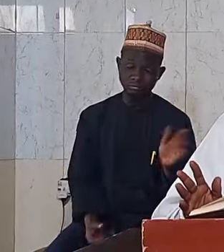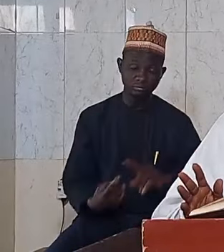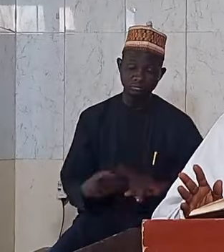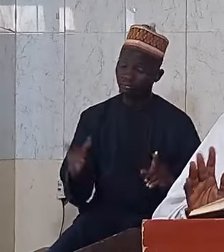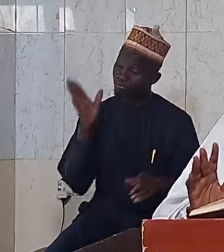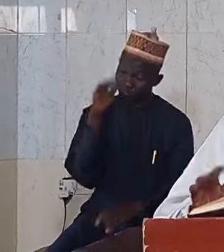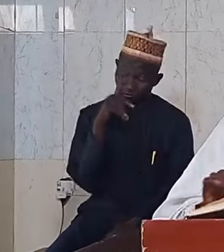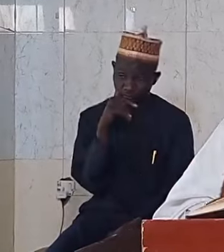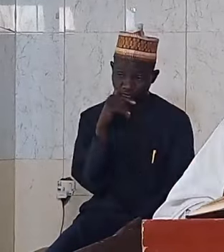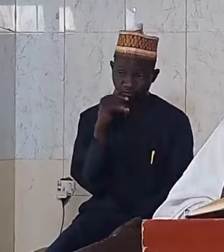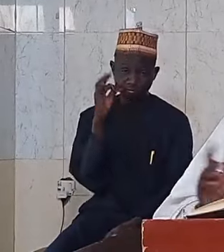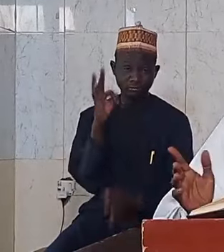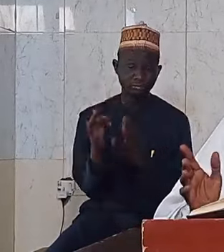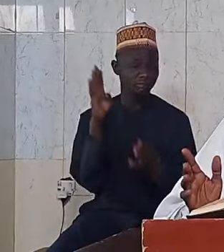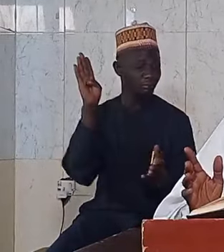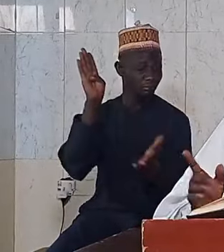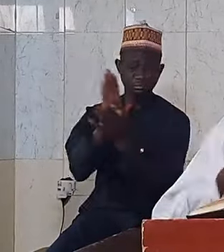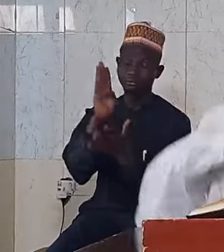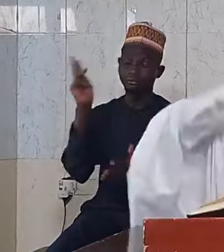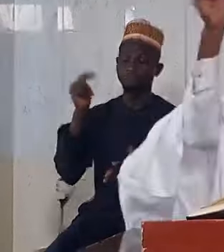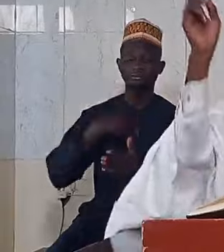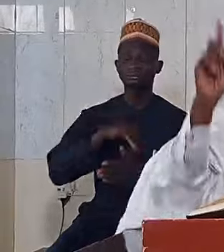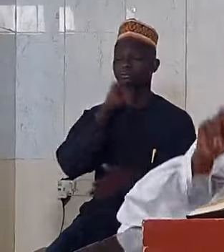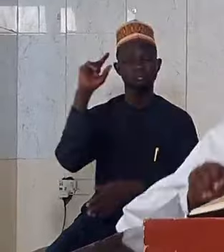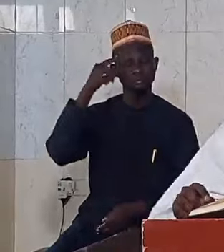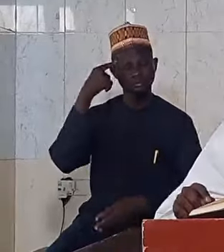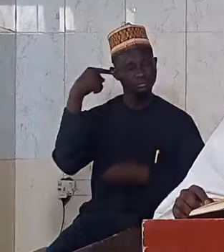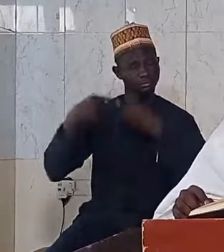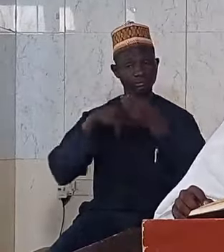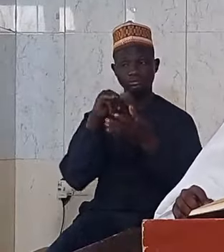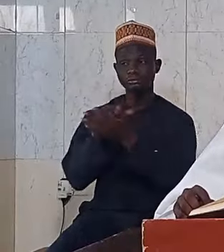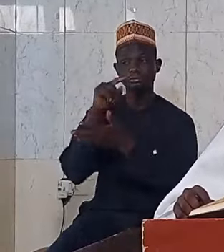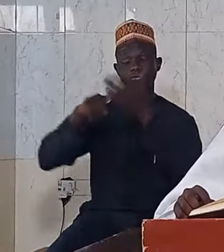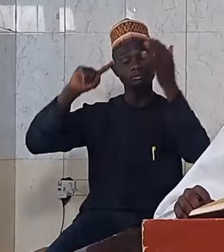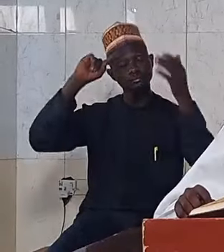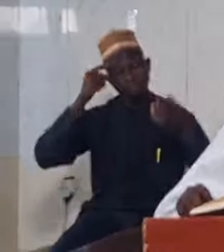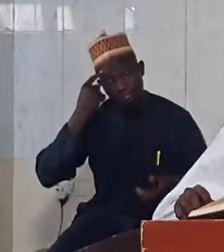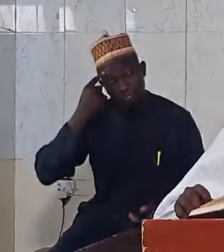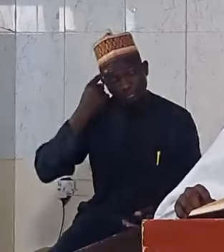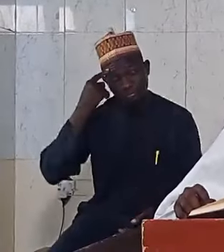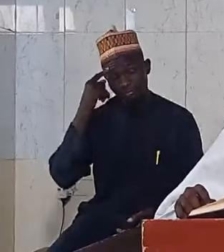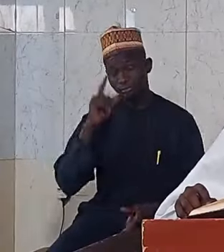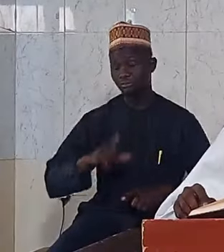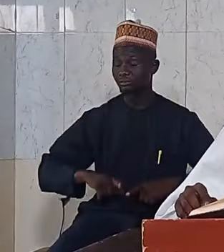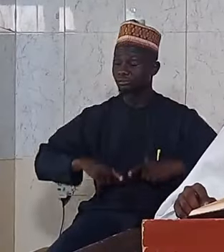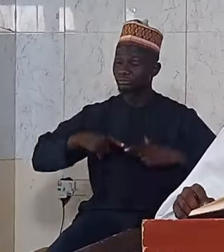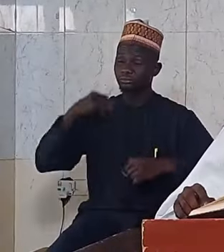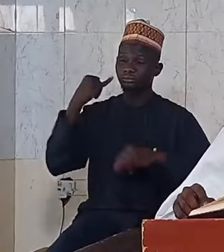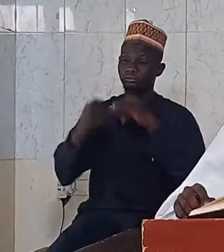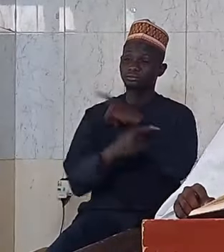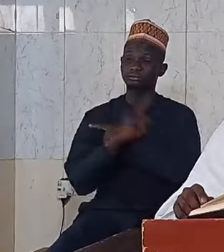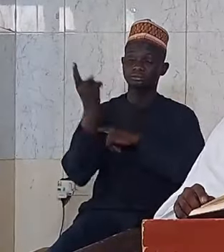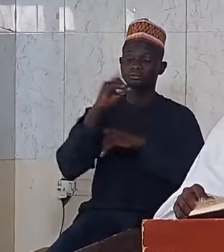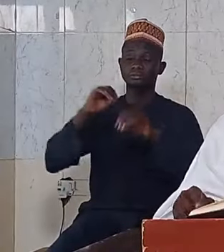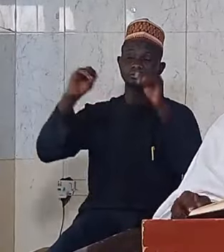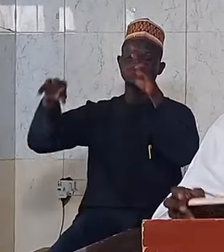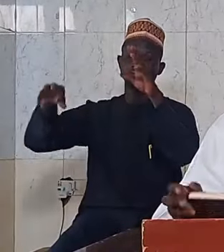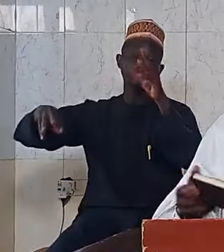mumini in yana da biliyoyi to ba su yake hange ba abin da yake hange rayuwarsa ta lahira ina za a sa